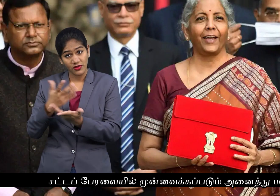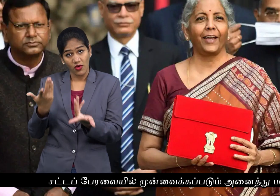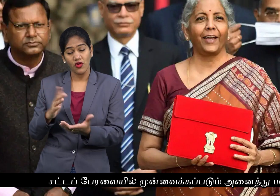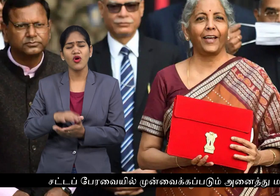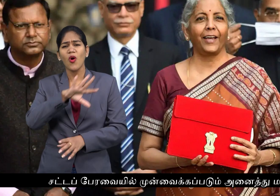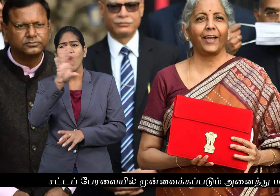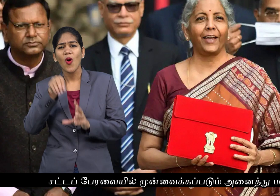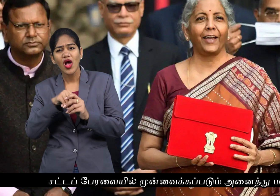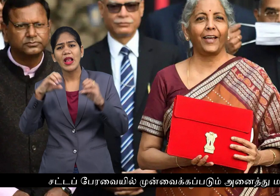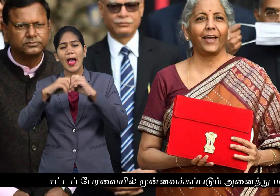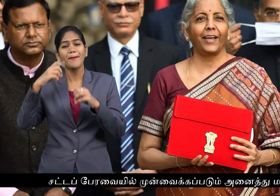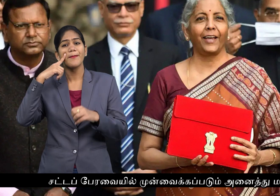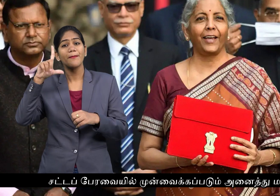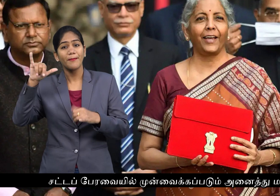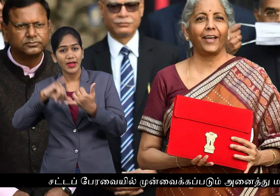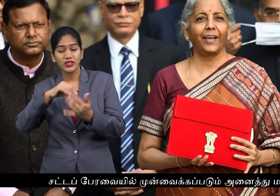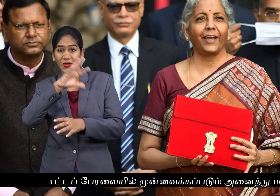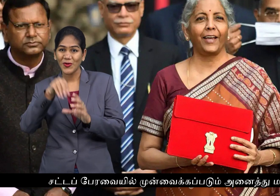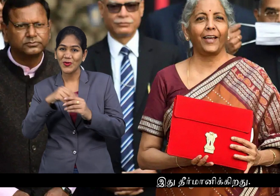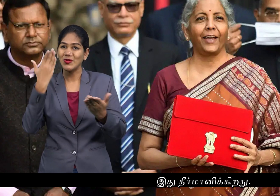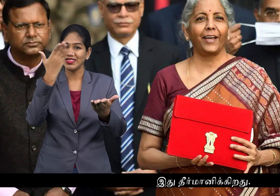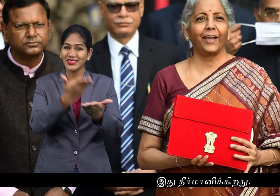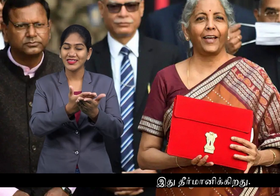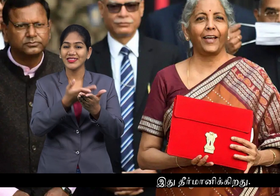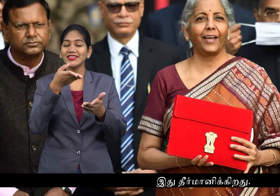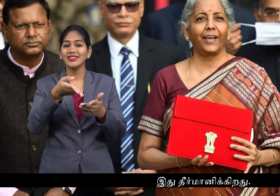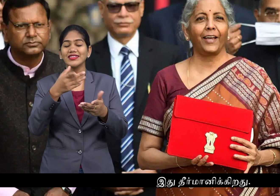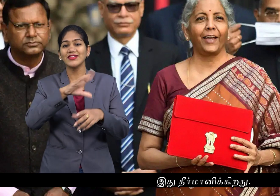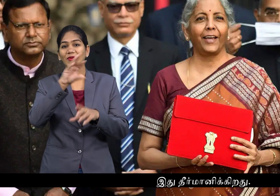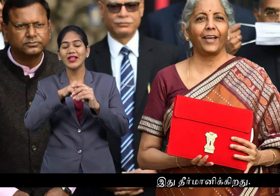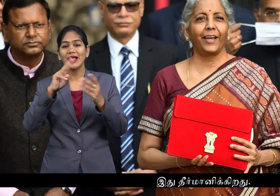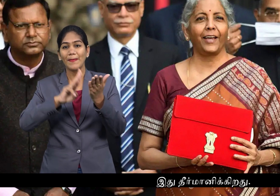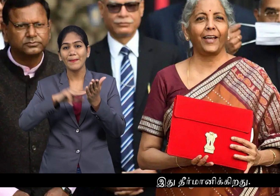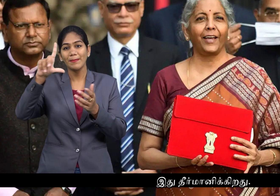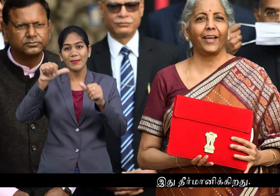சட்டப்பேரவையில் முன்வைக்கப்படும் அனைத்து மசோதாக்களையும் இது தீர்மானிக்கிறது.